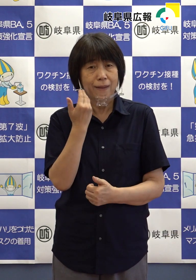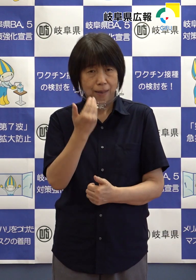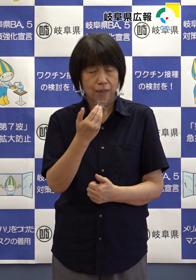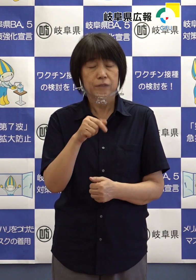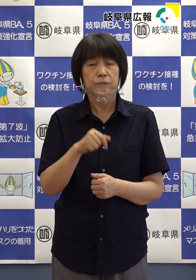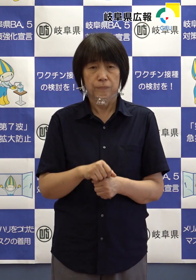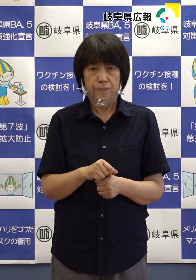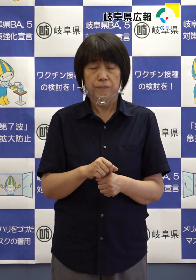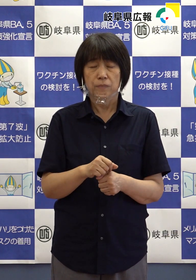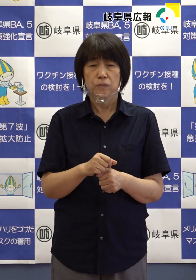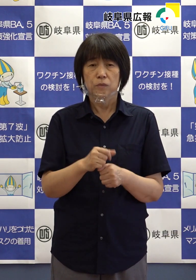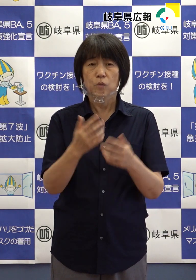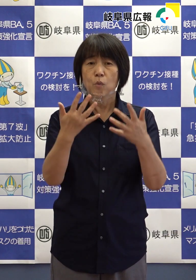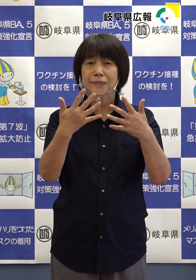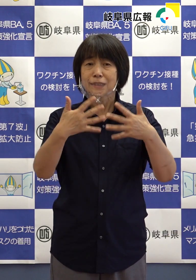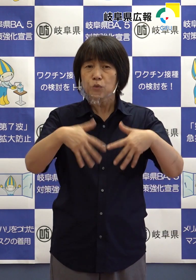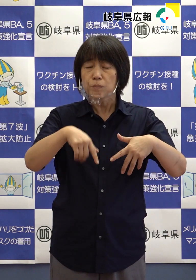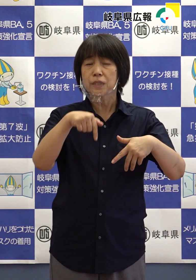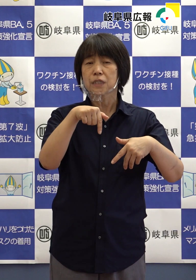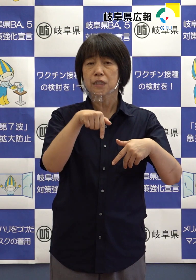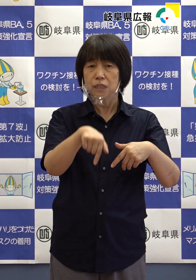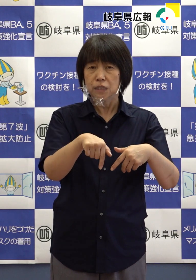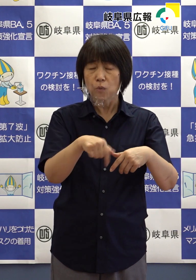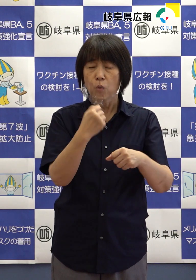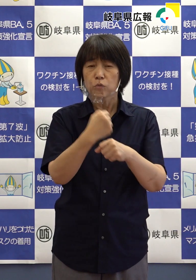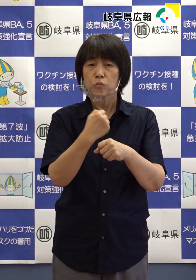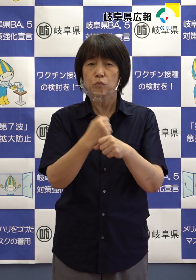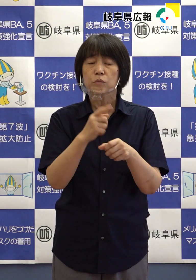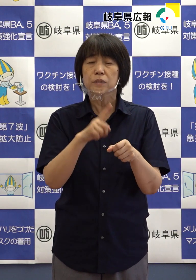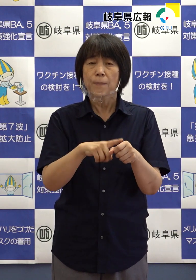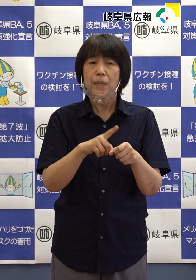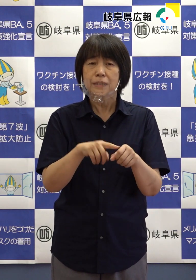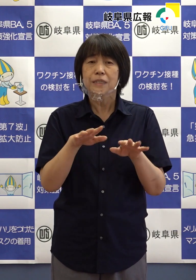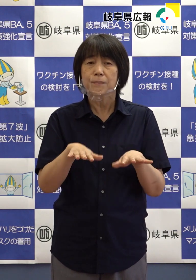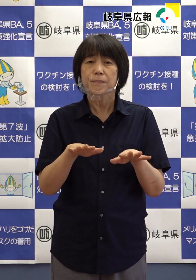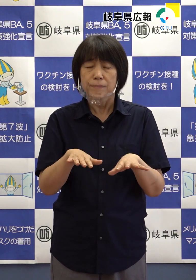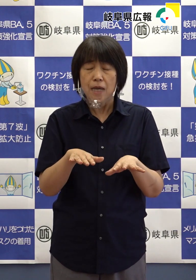だろうですのでそういう意味でちょっと時間を頂いた